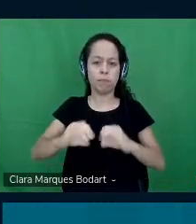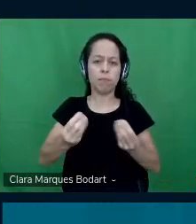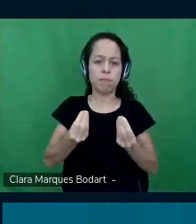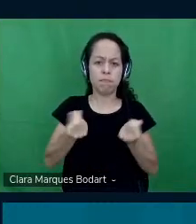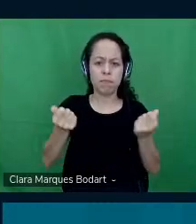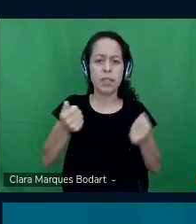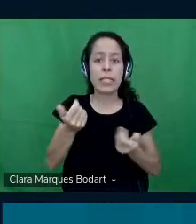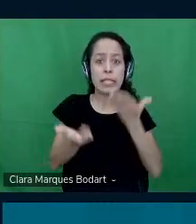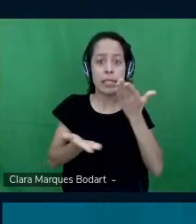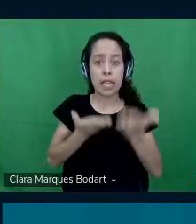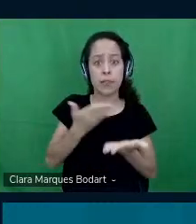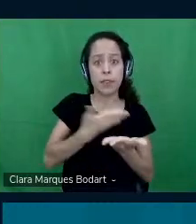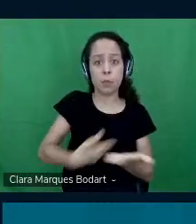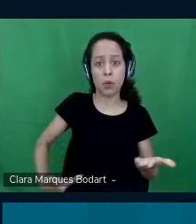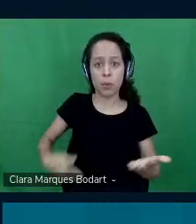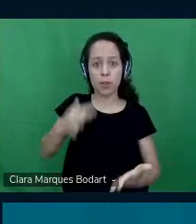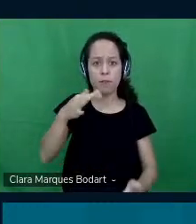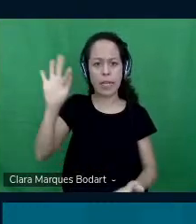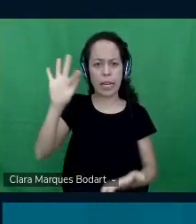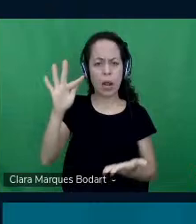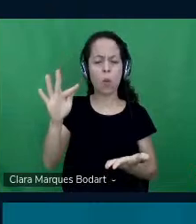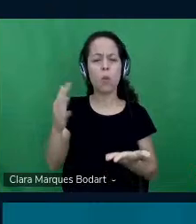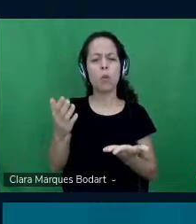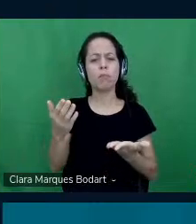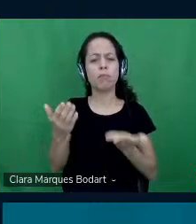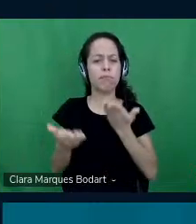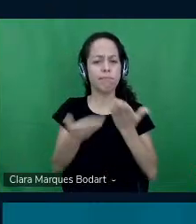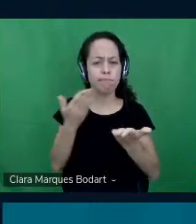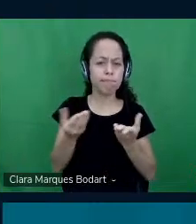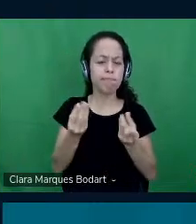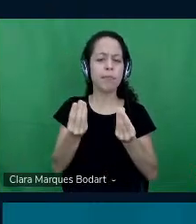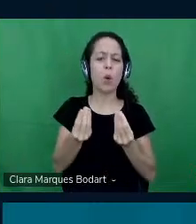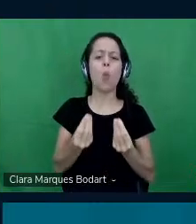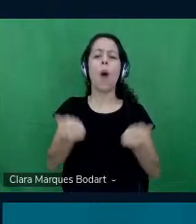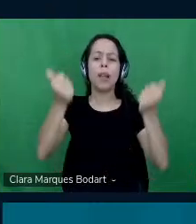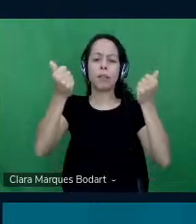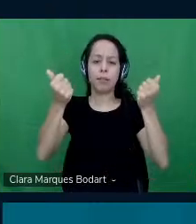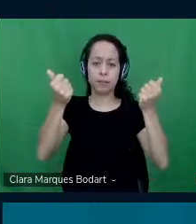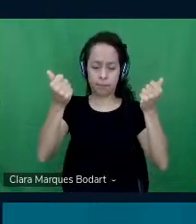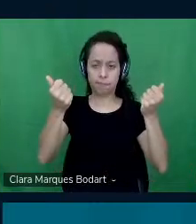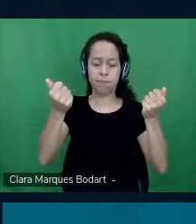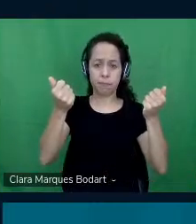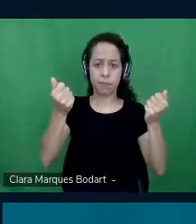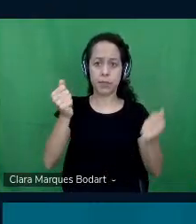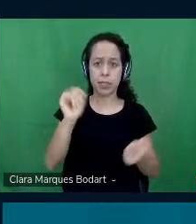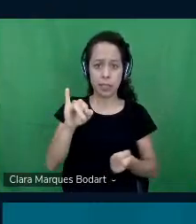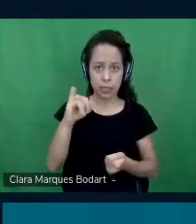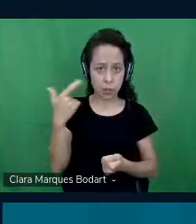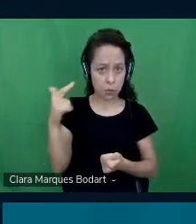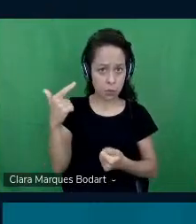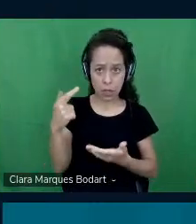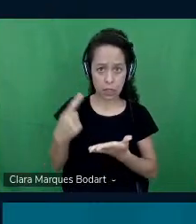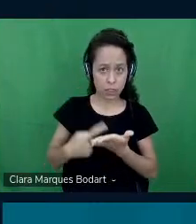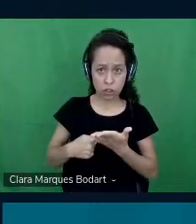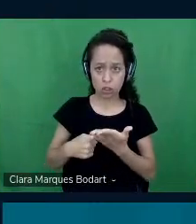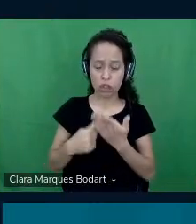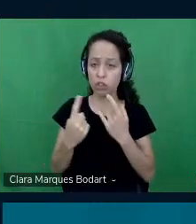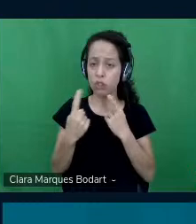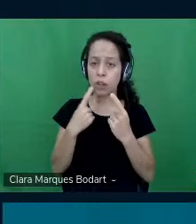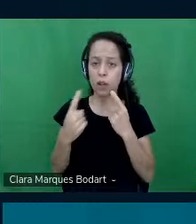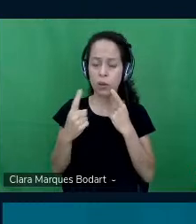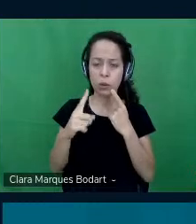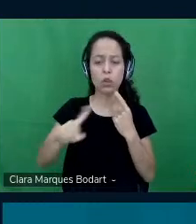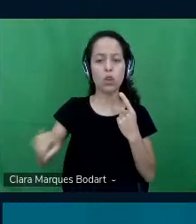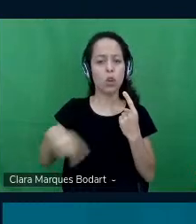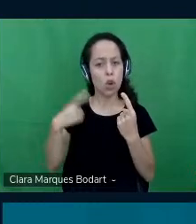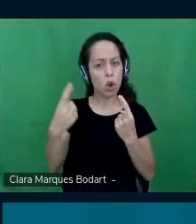serviço público federal, né? E, obviamente, é nesse contexto, né, de quando não há negociação, quando não há diálogo, a gente